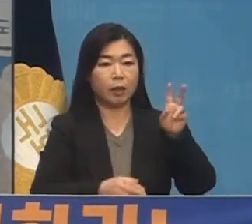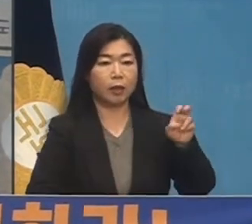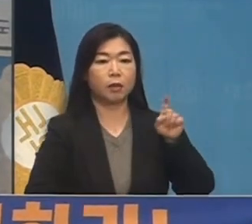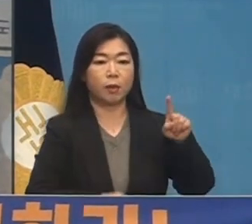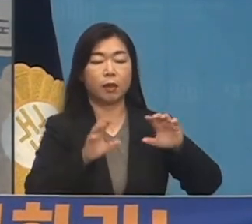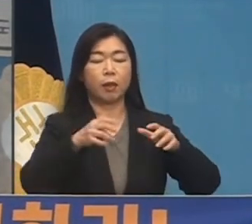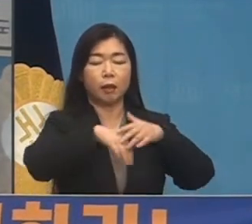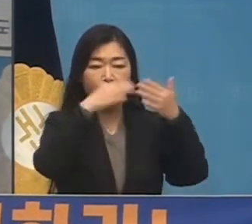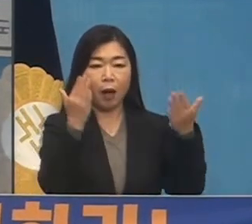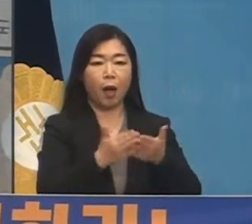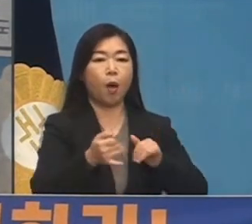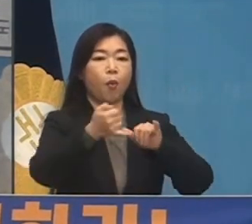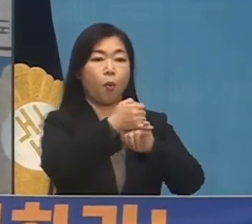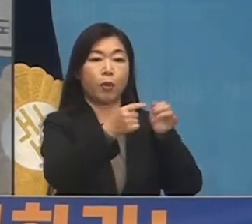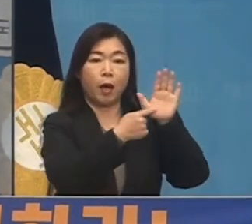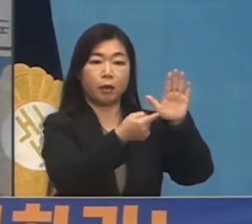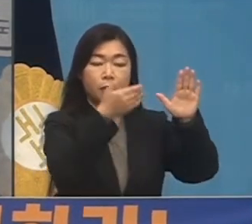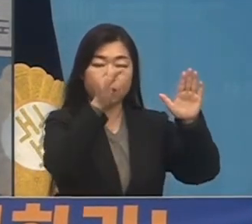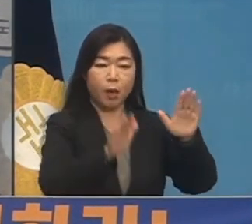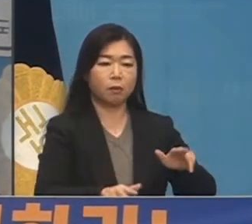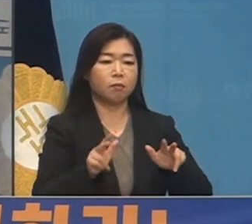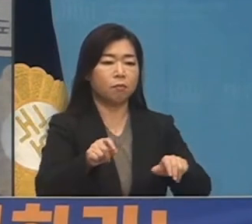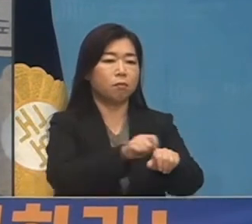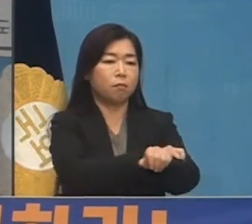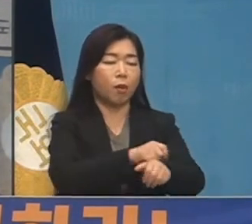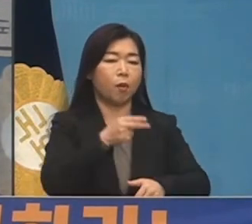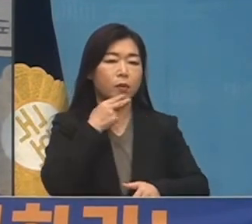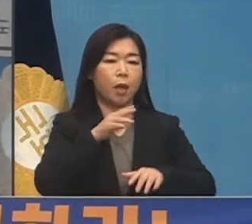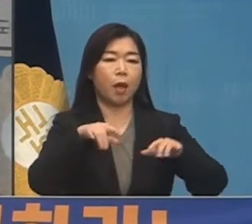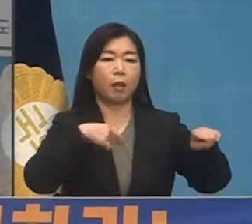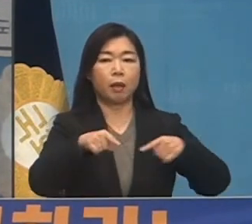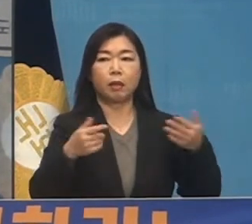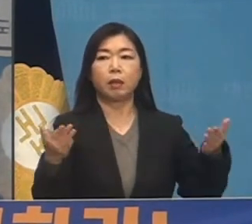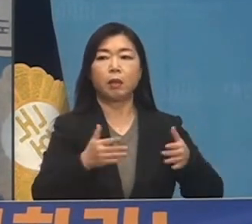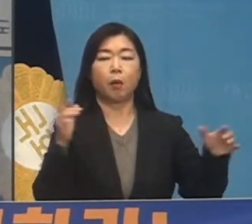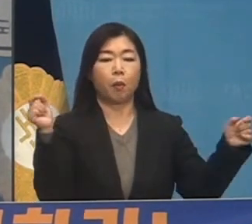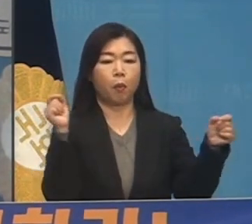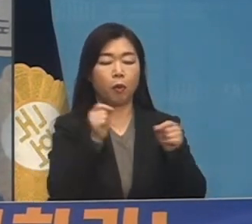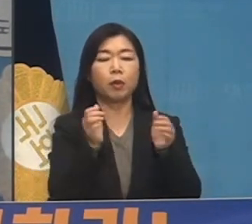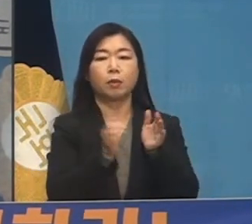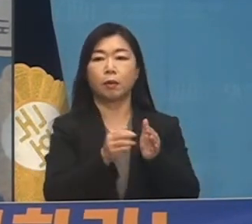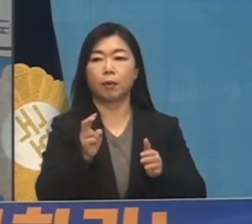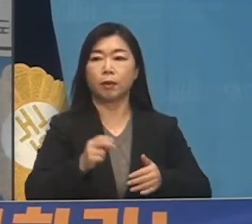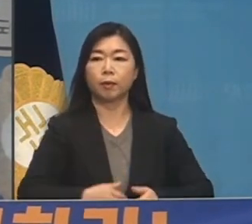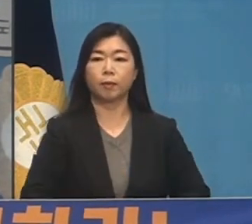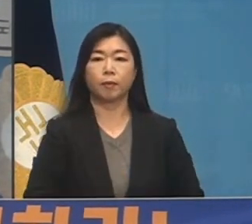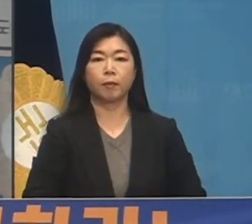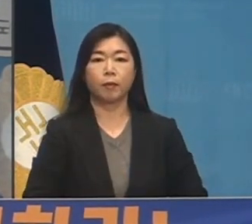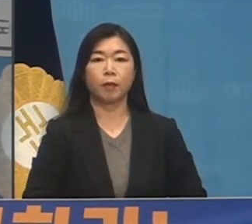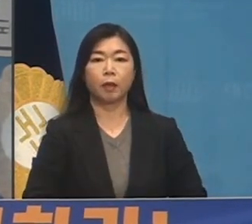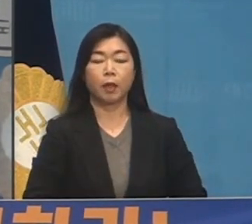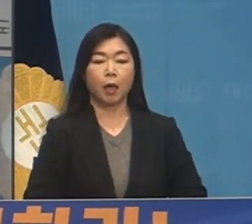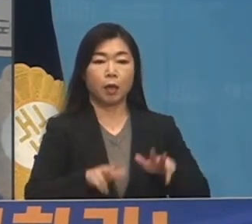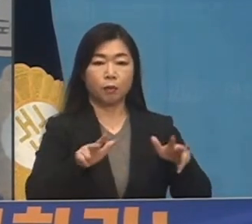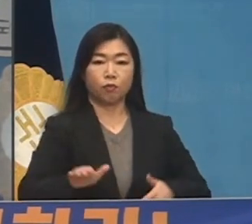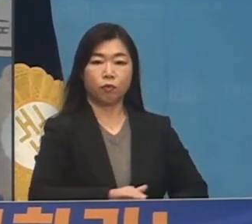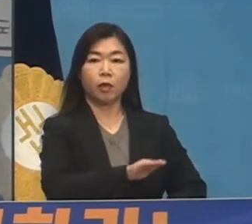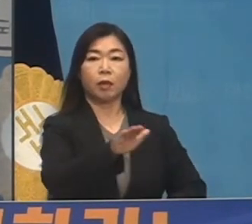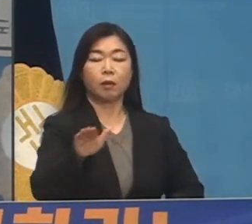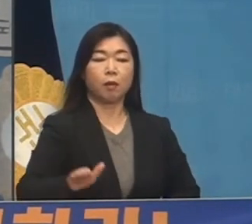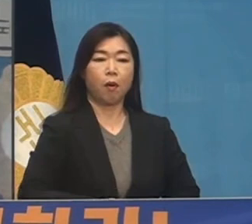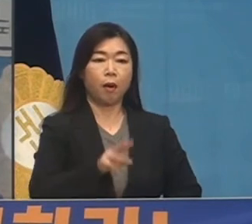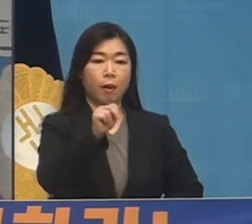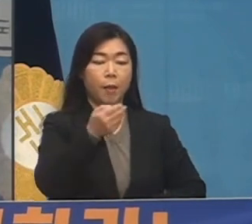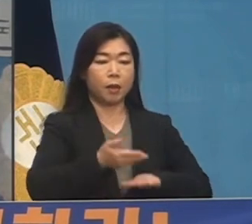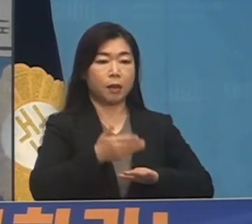공약이지만 별 진척 없이 대통령 임기를 맡고 있는 것 같습니다. 현재 우리나라에서는